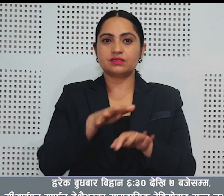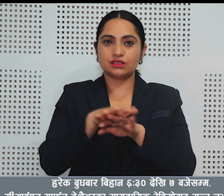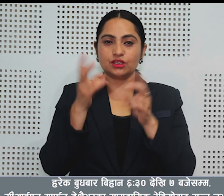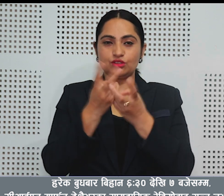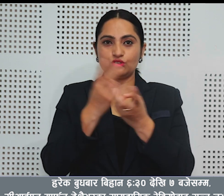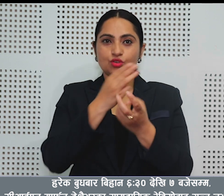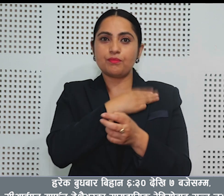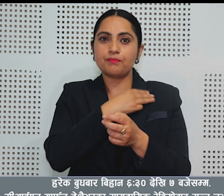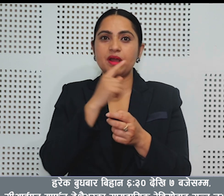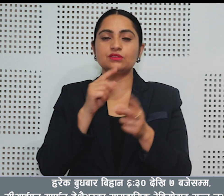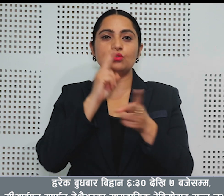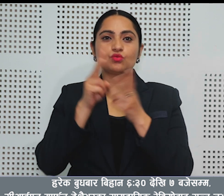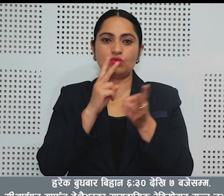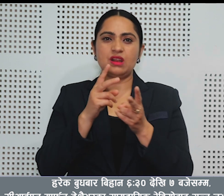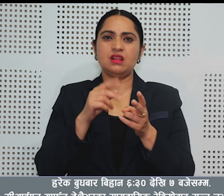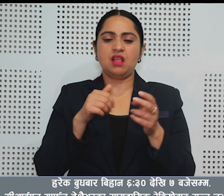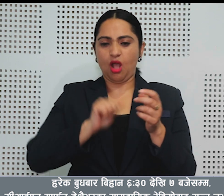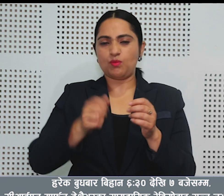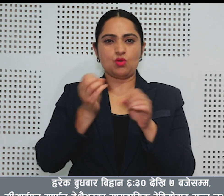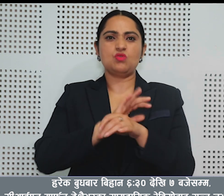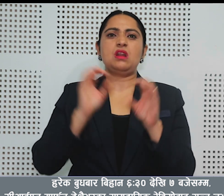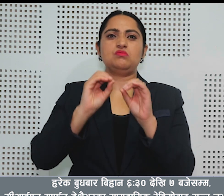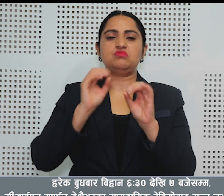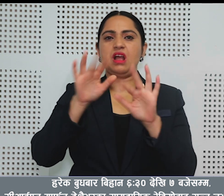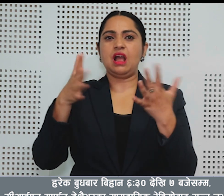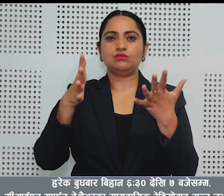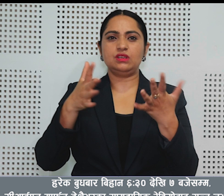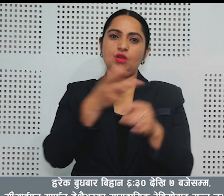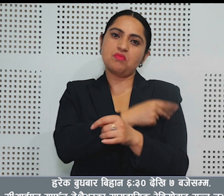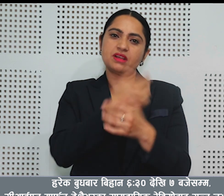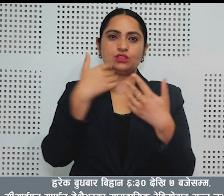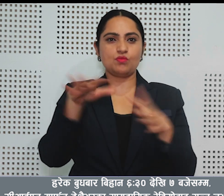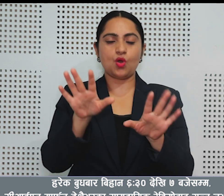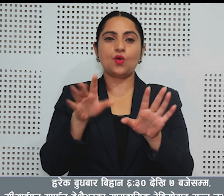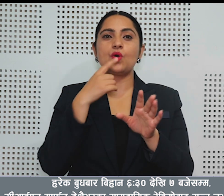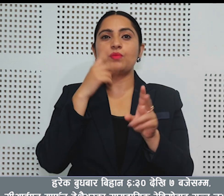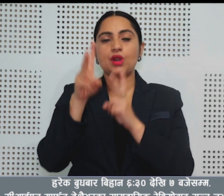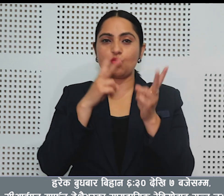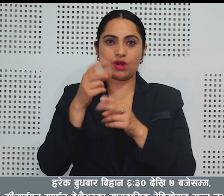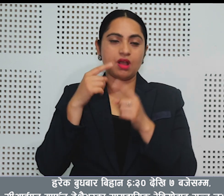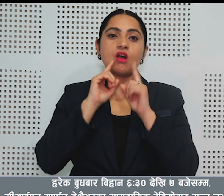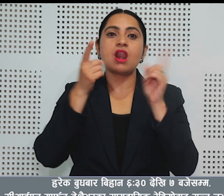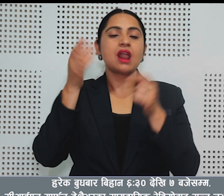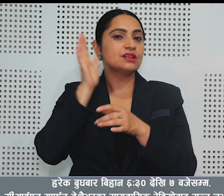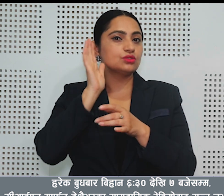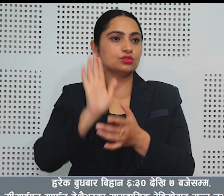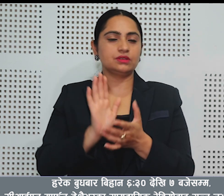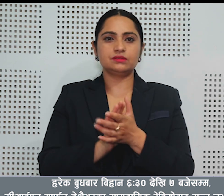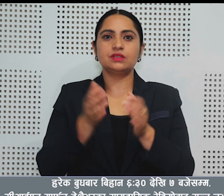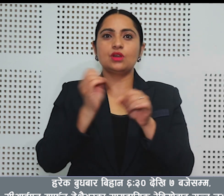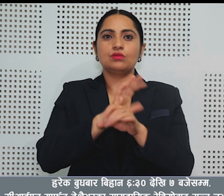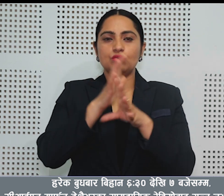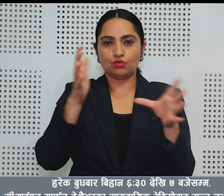जस्तो मान्छेको कुरा चाहिँ नै अब कोरोना छैन, आउँदैन, भ्याक्सिन लगाइसकेछ भन्ने यस्तो धेरै हल्ला सुनेछु।